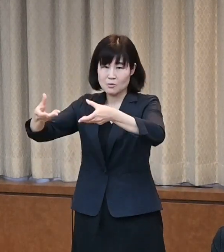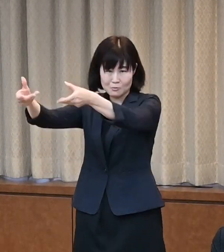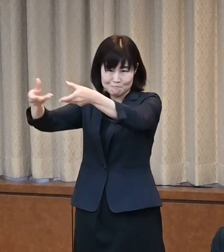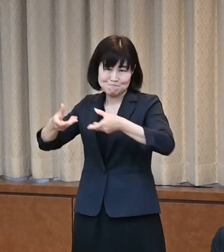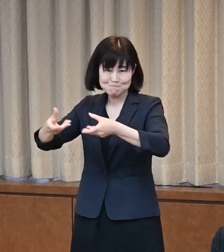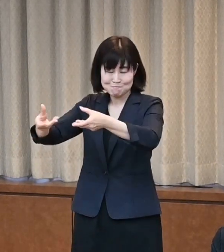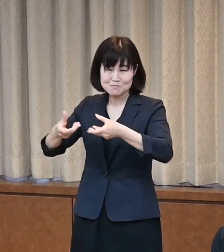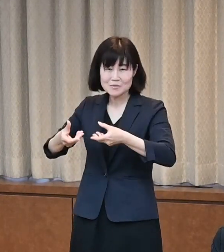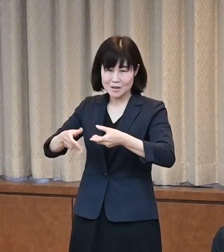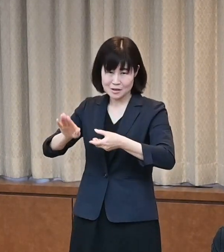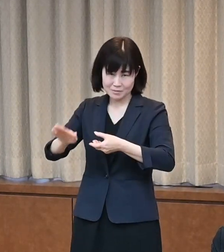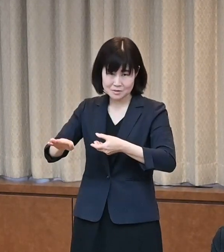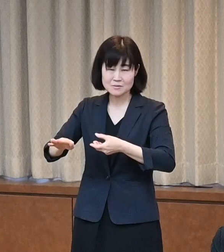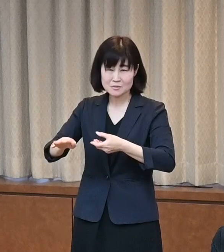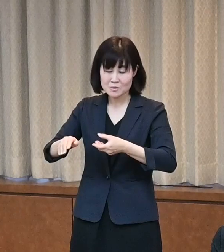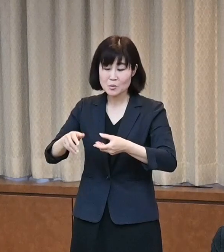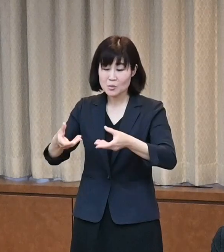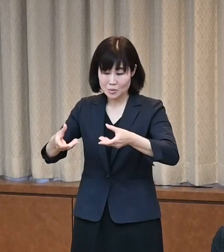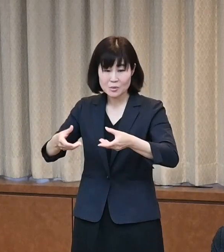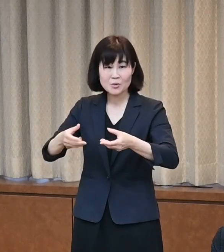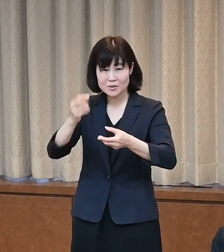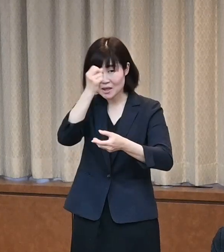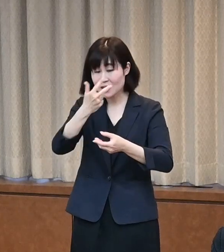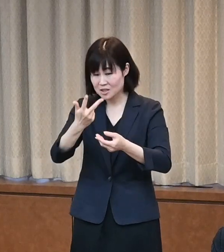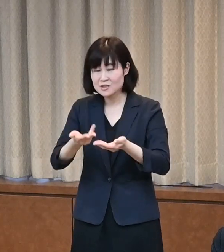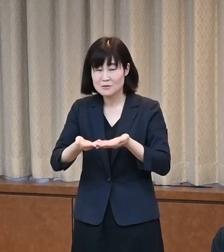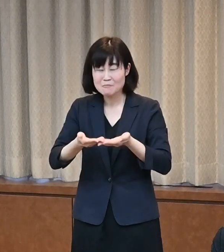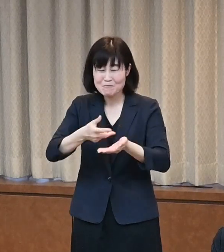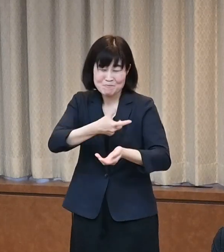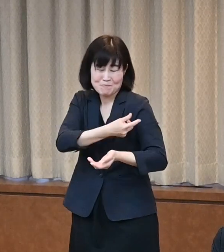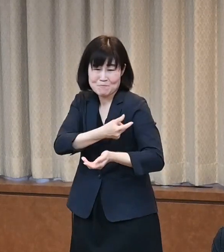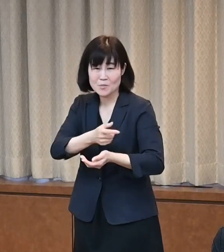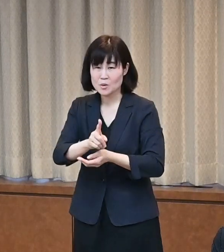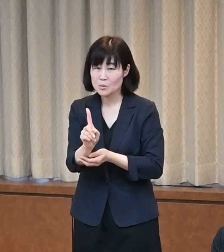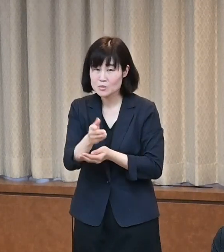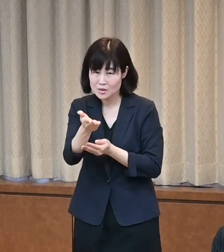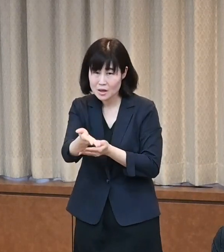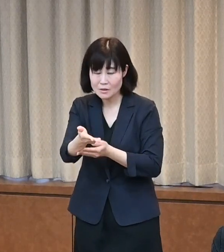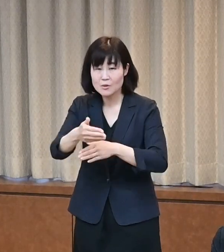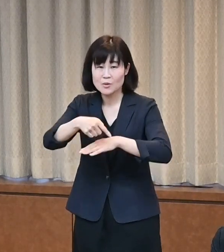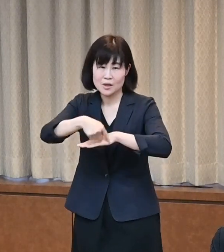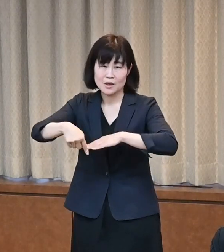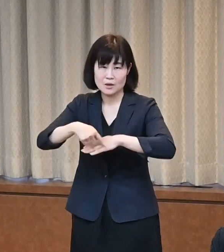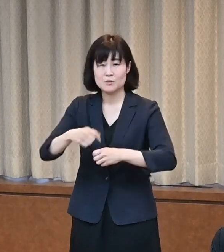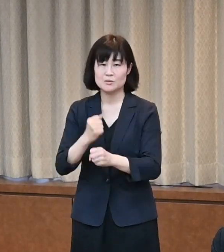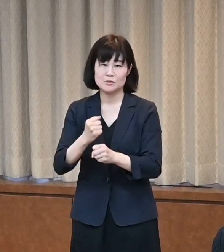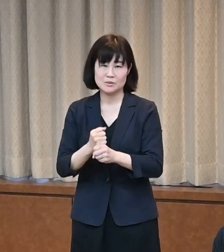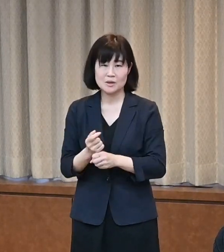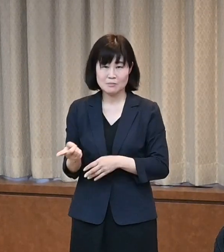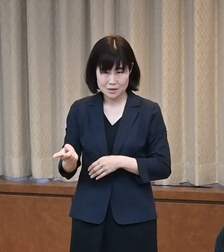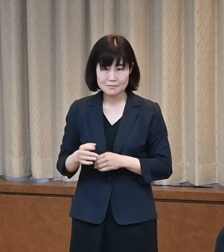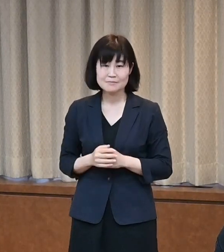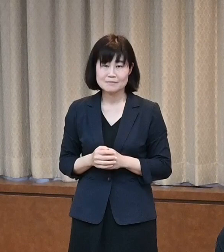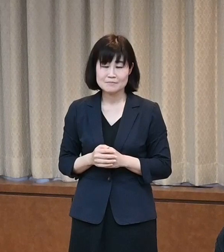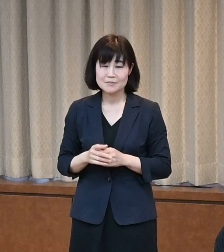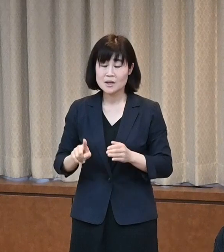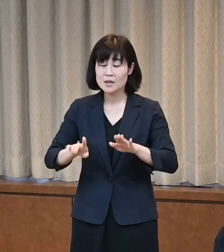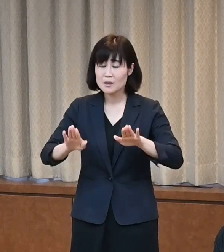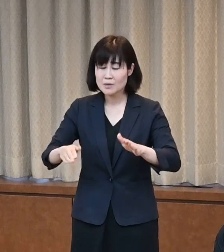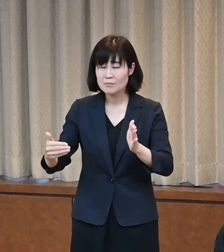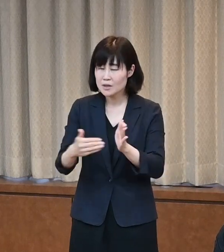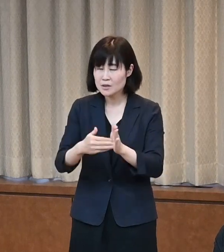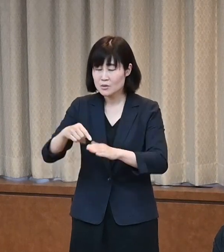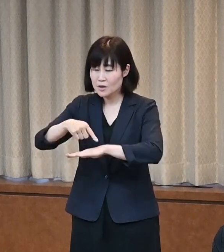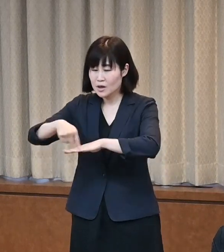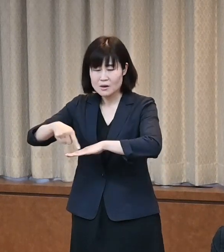備を急ぎ進めております。仙台市においても当初の計画を前倒しして接種を始めるということ